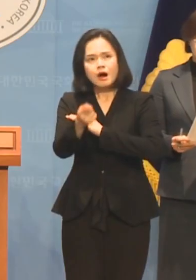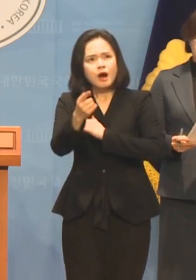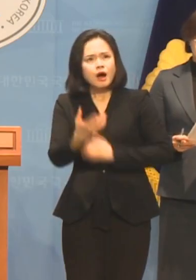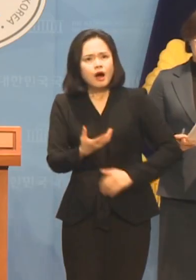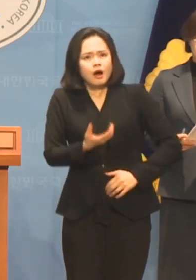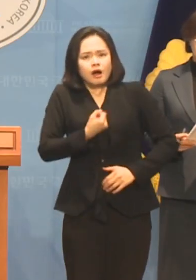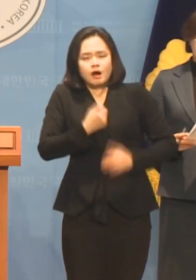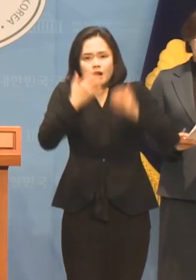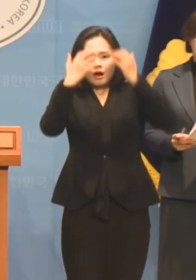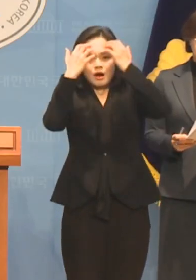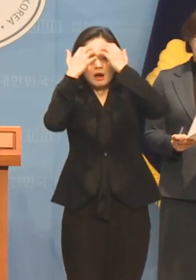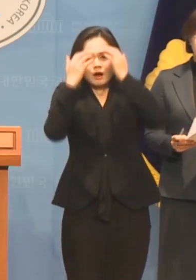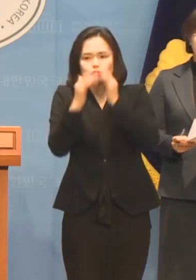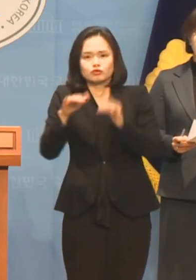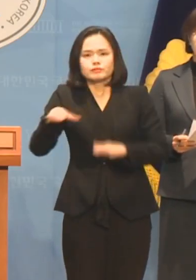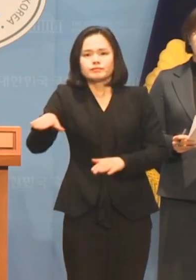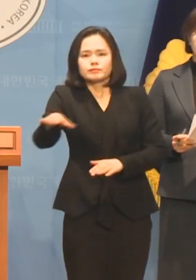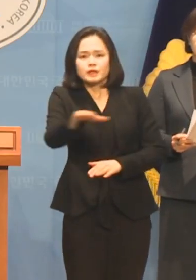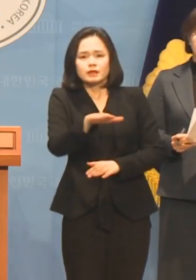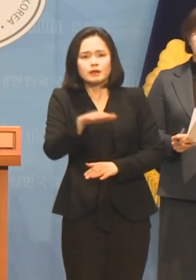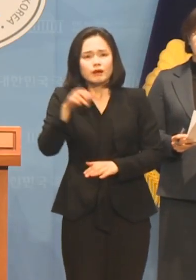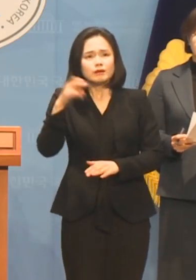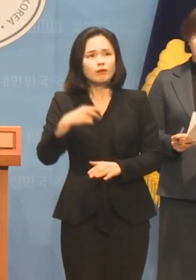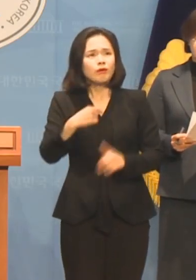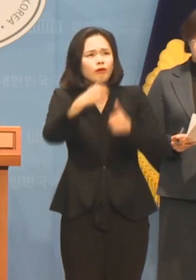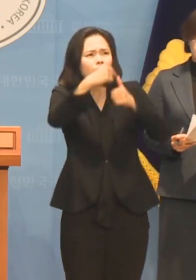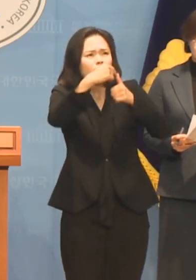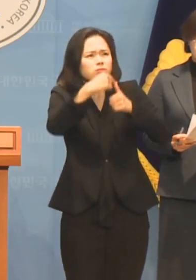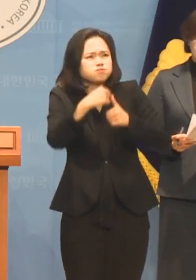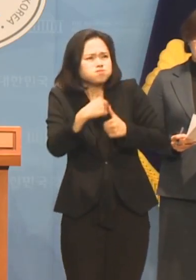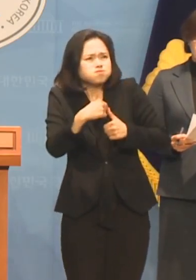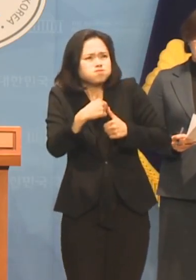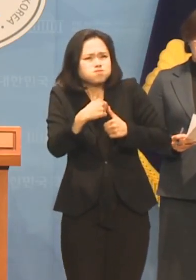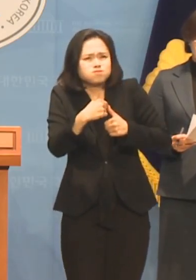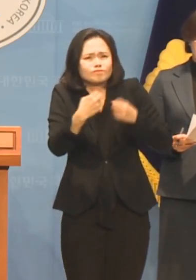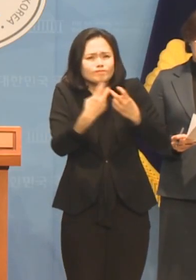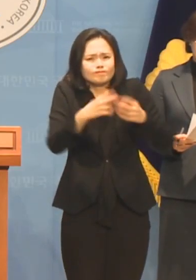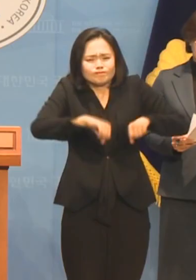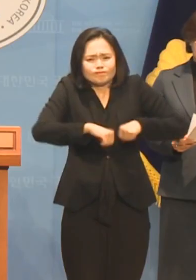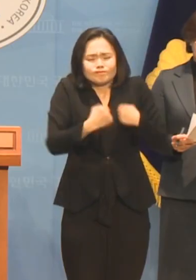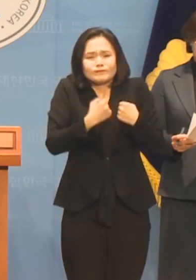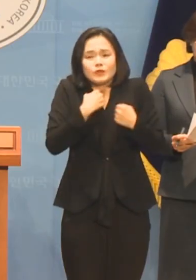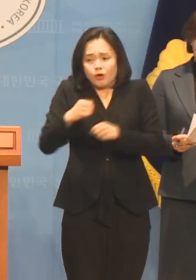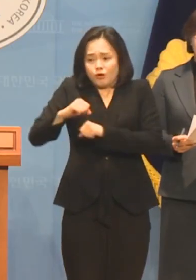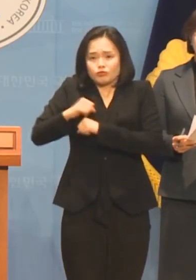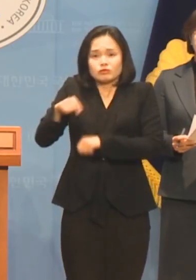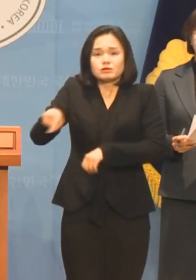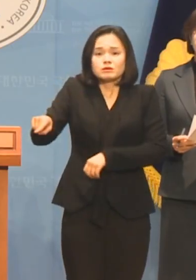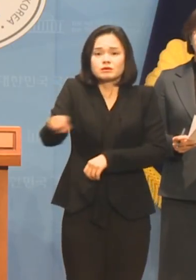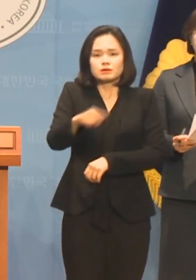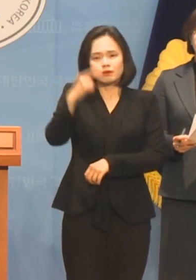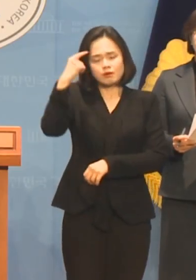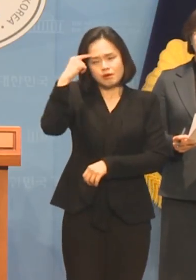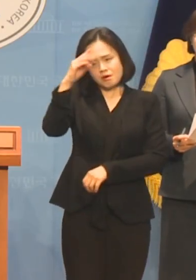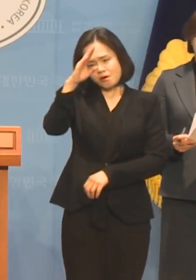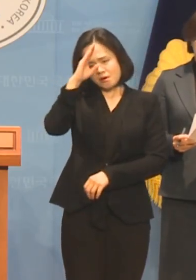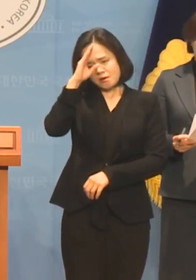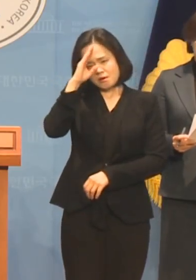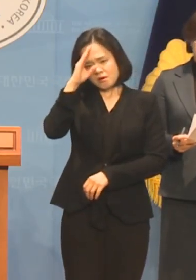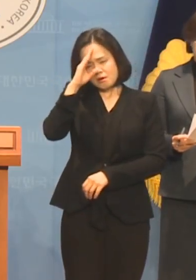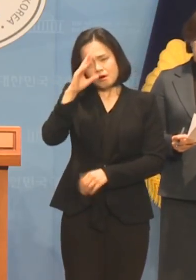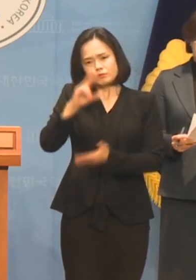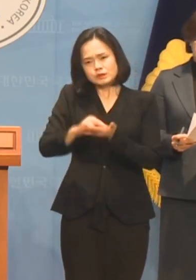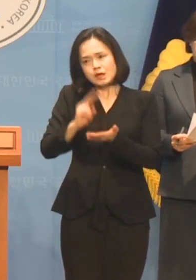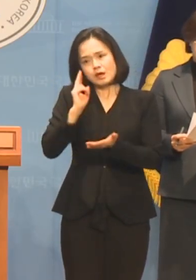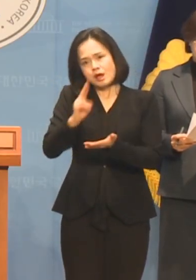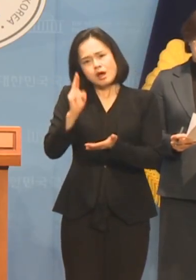국민과 부당한 계엄 명령을 사실상 거부한 장병들의 정신건강에 심각한 후유증을 초래할 수